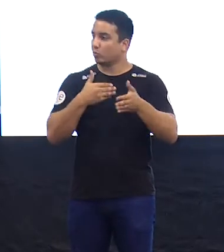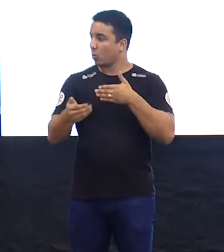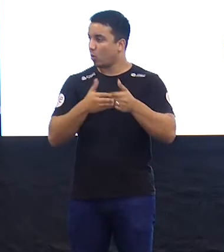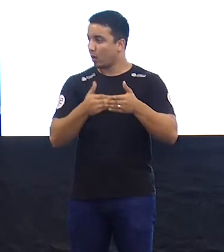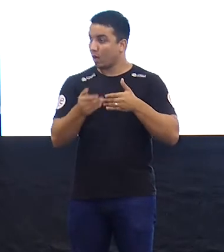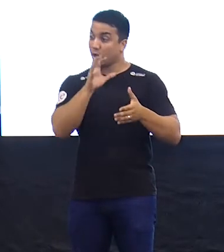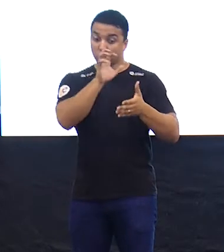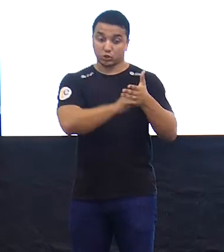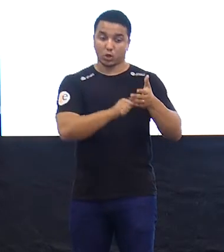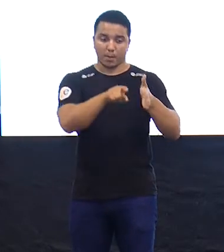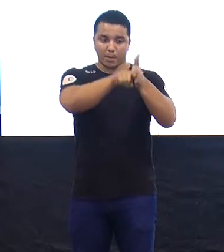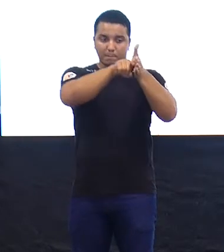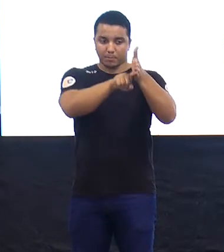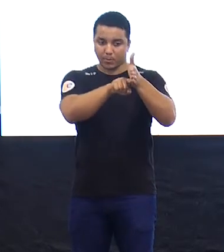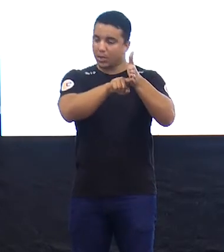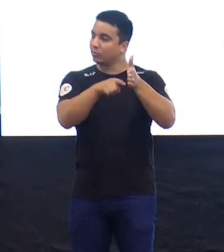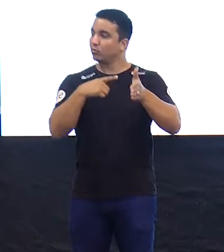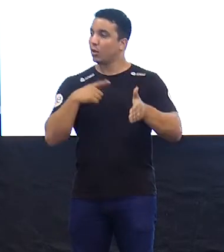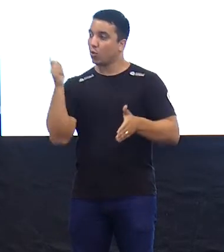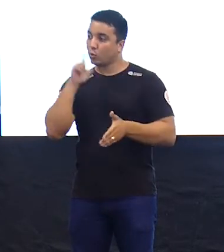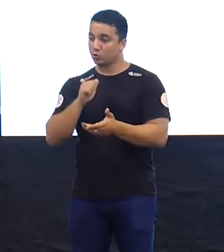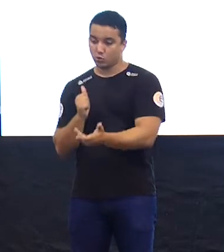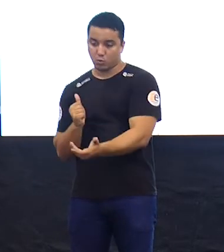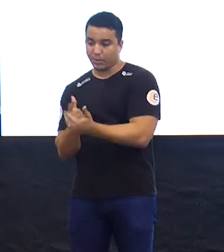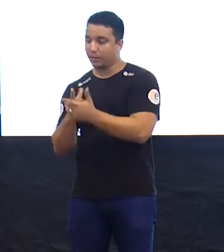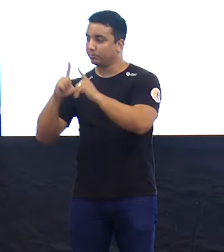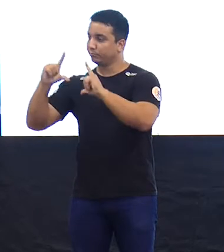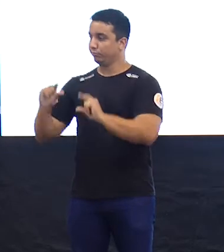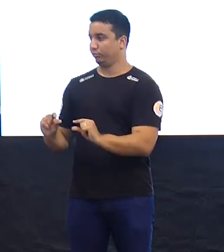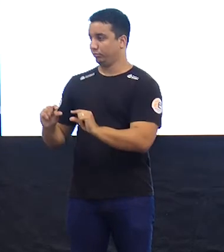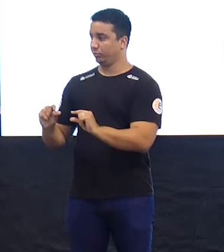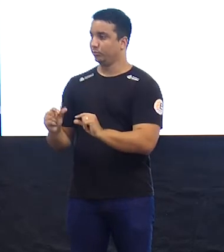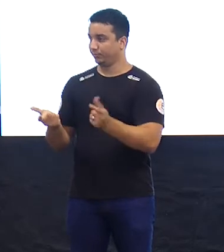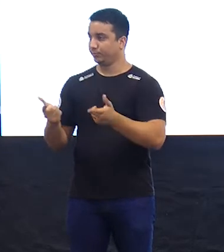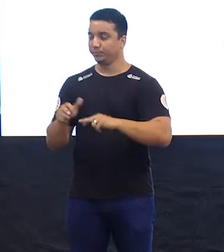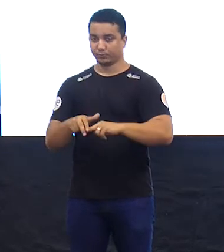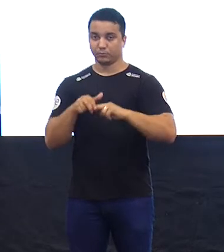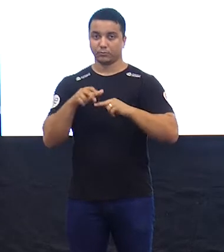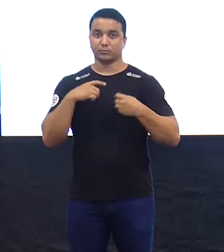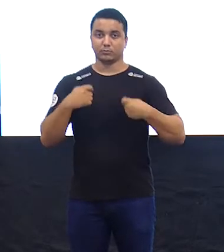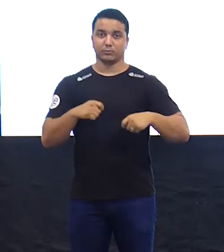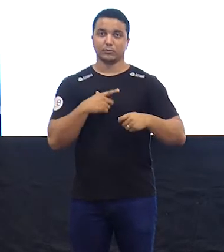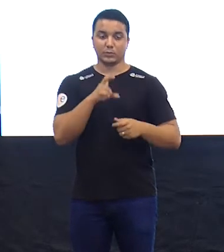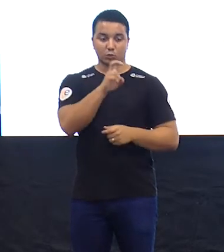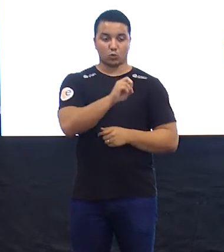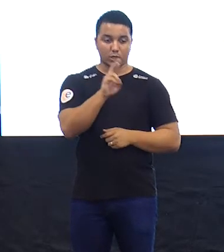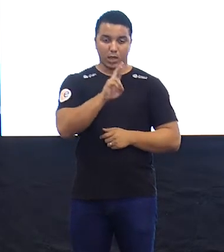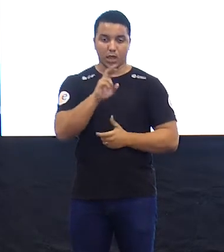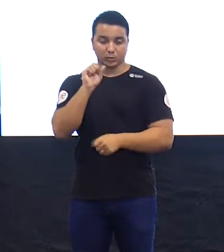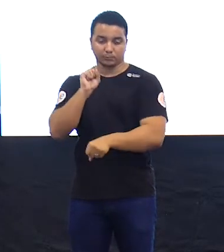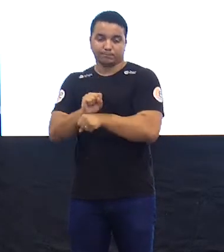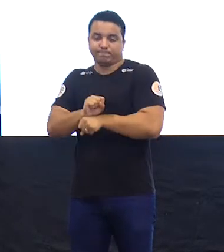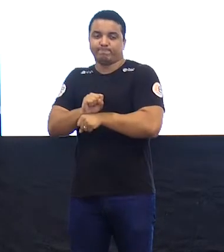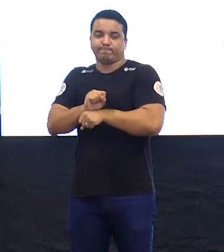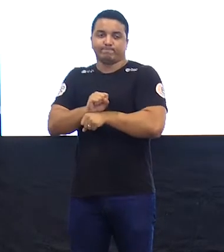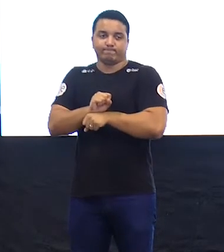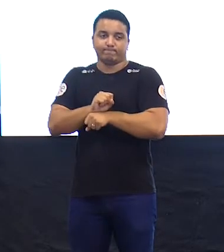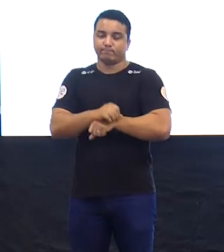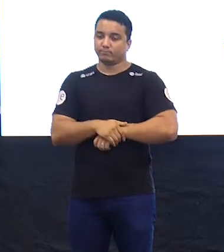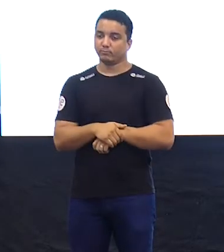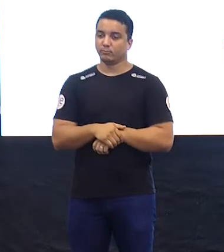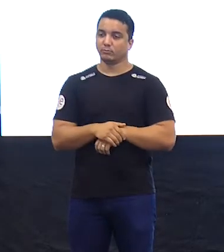eu reduzi o meu poder de compra. Então eu vou ter que tirar R$ 50 em cima